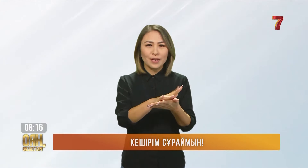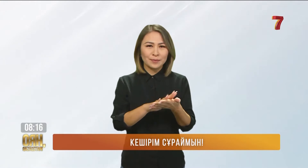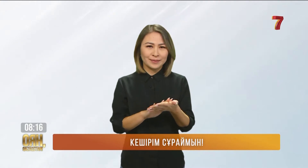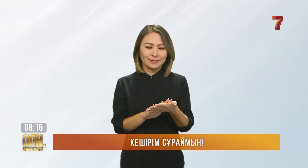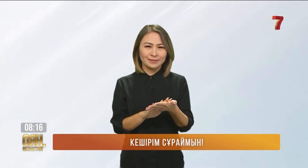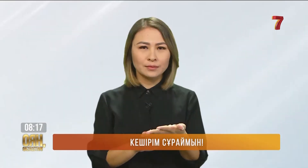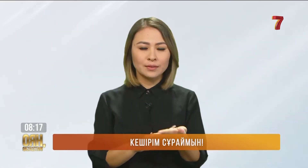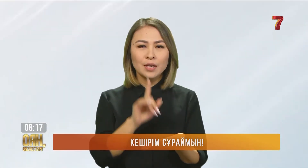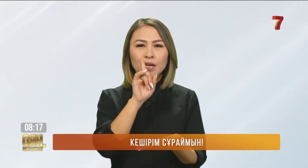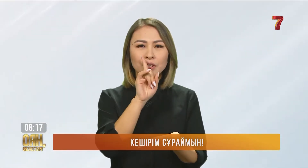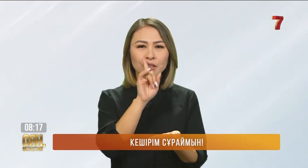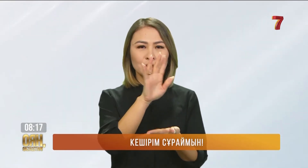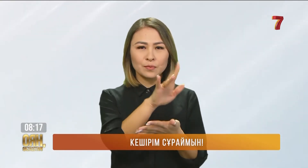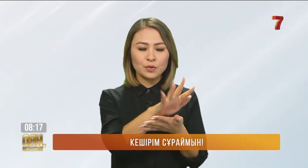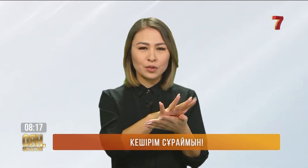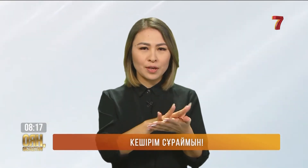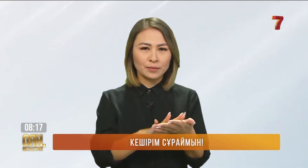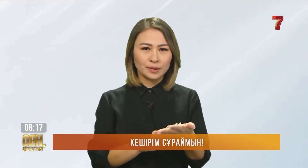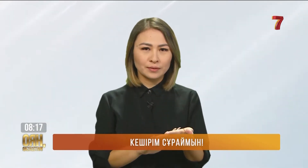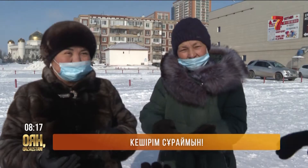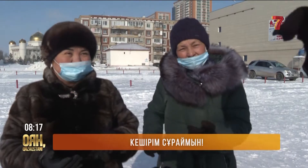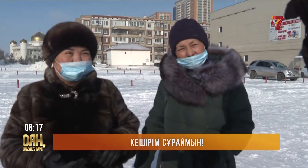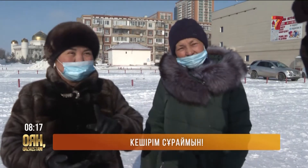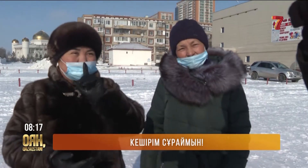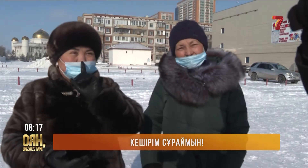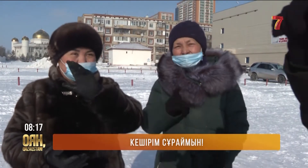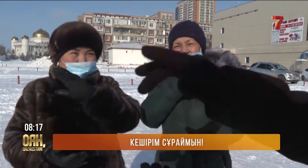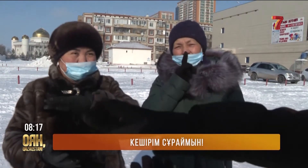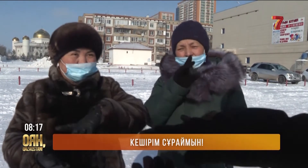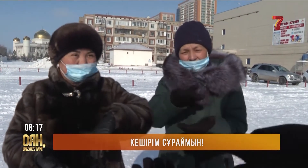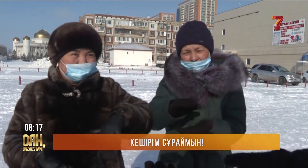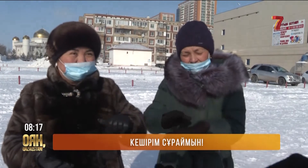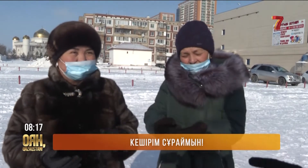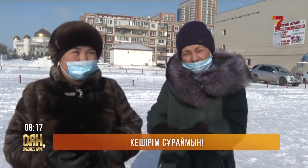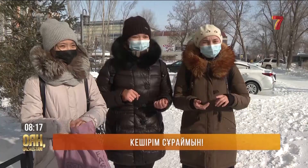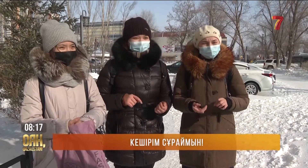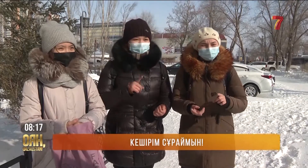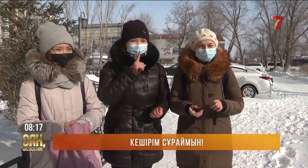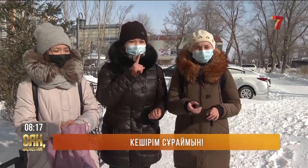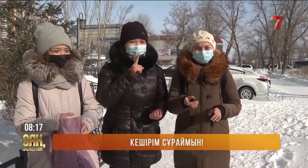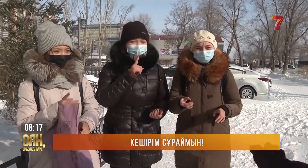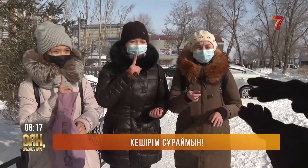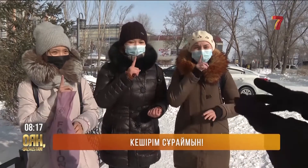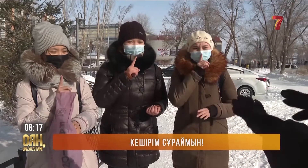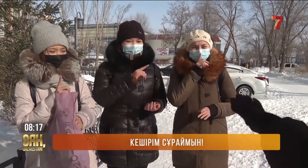сұраймын. Кешірім сұраймын. Кешірім сұраймын. Кешірім сұраймын.